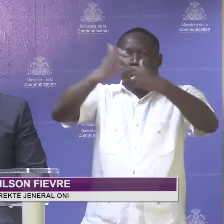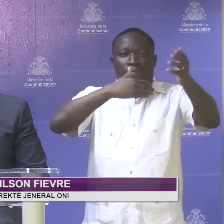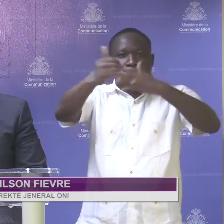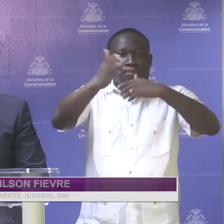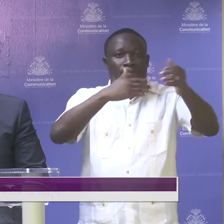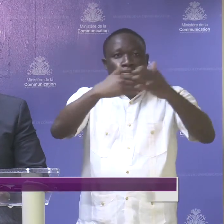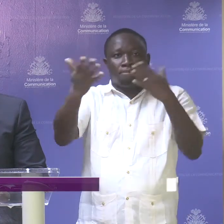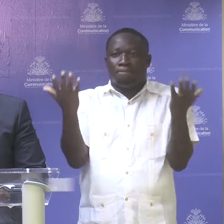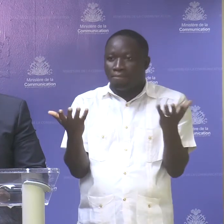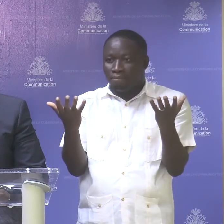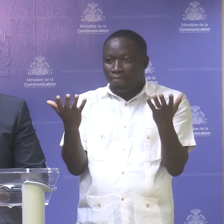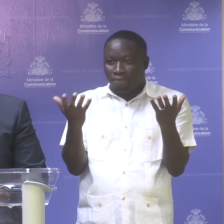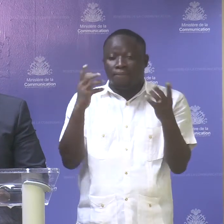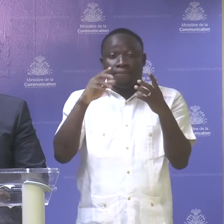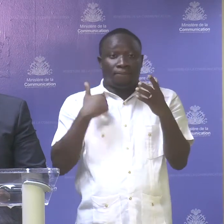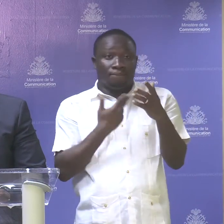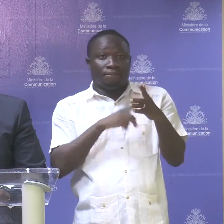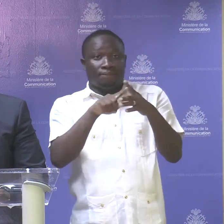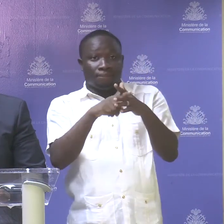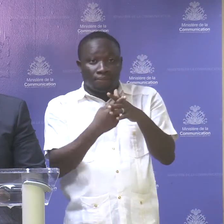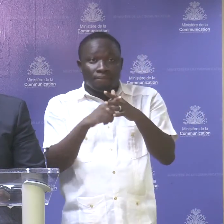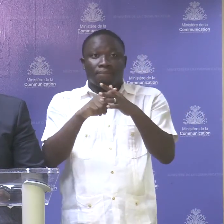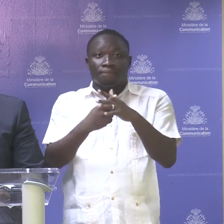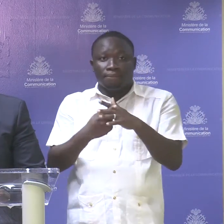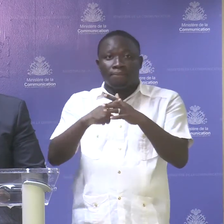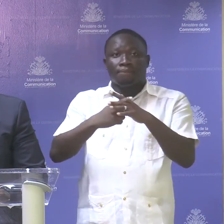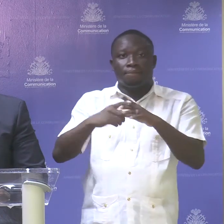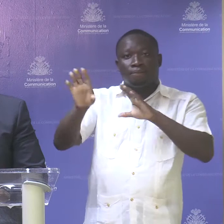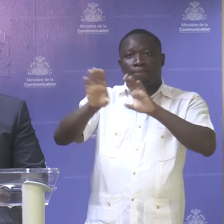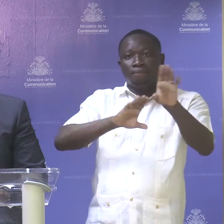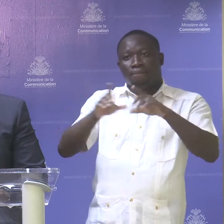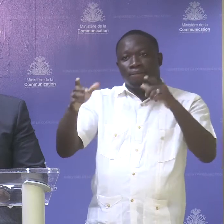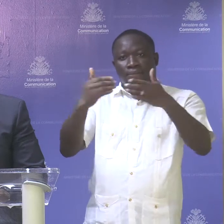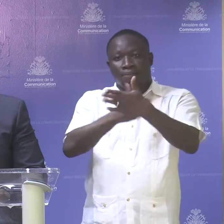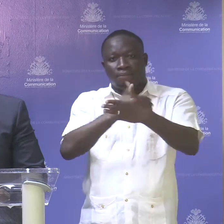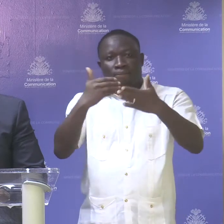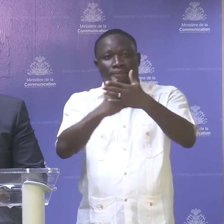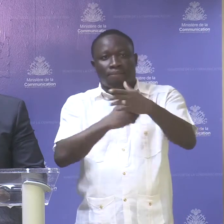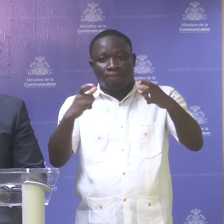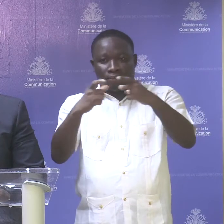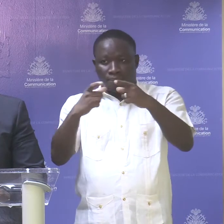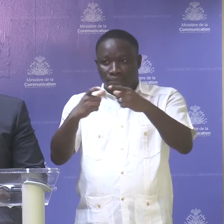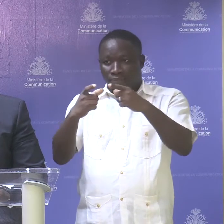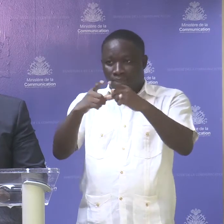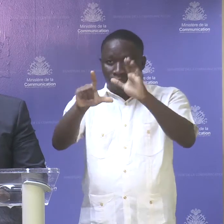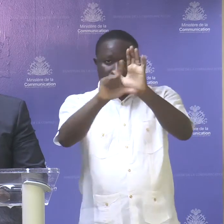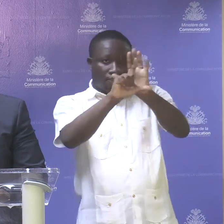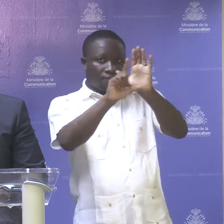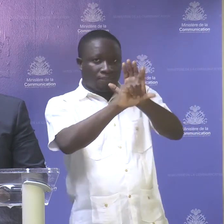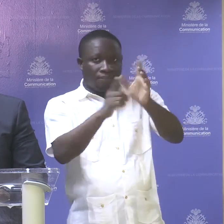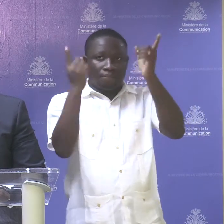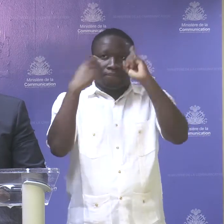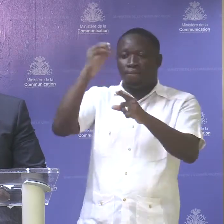circonstance, la situation. N'a pas commencé à renouveler tout citoyen ça qui expiré pour normaliser avec un cadre légal à partir